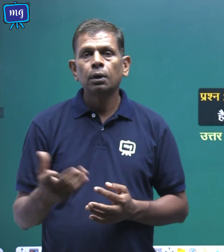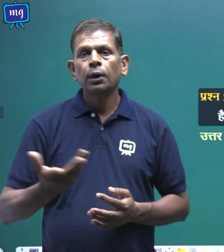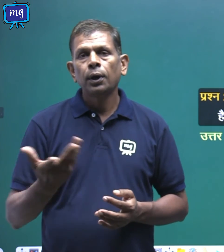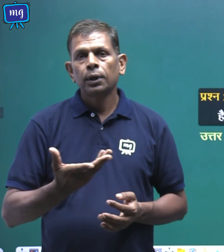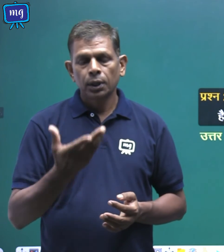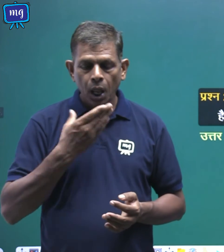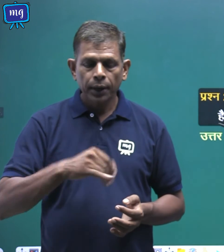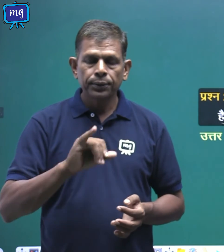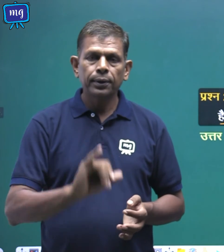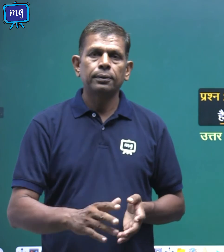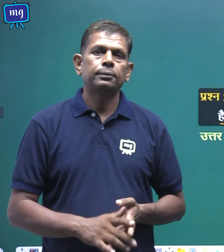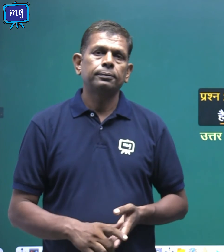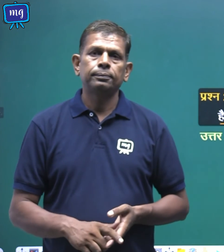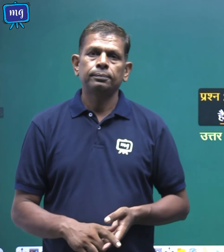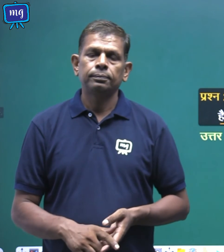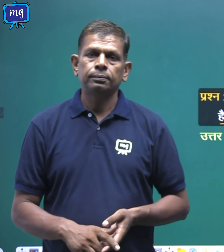किसे कहते हैं?